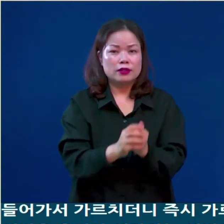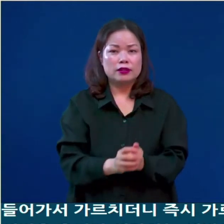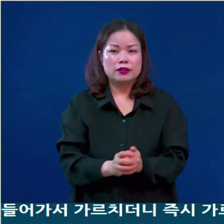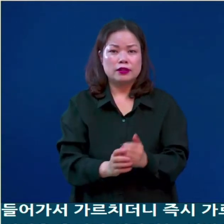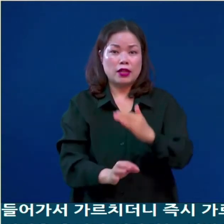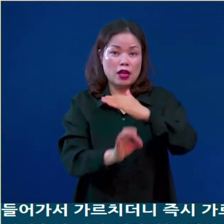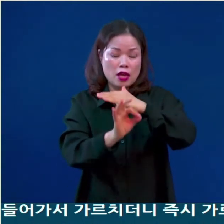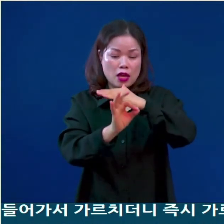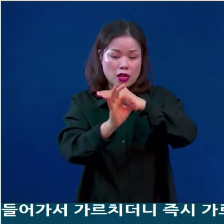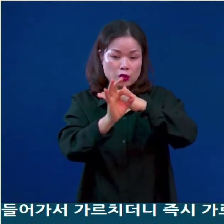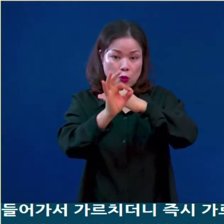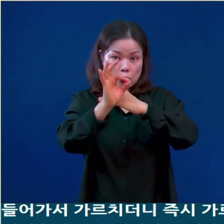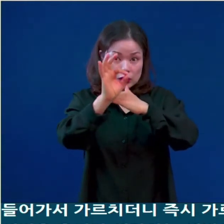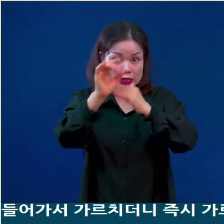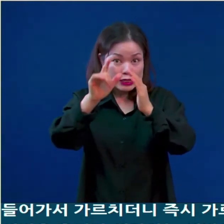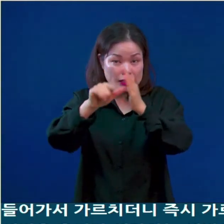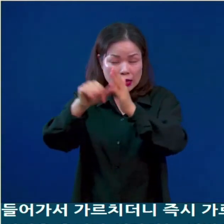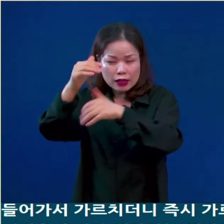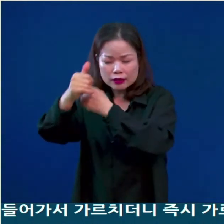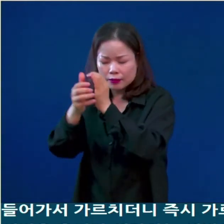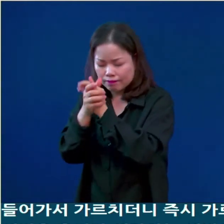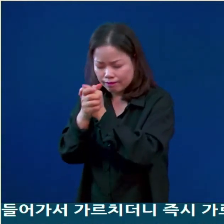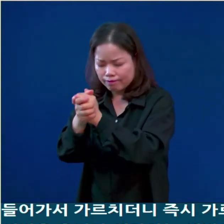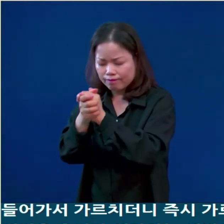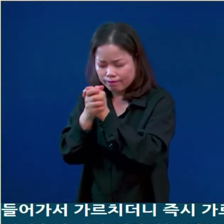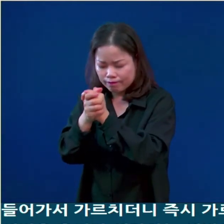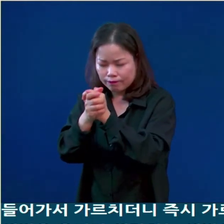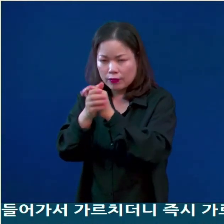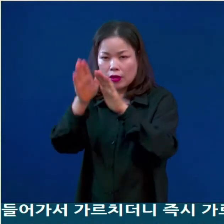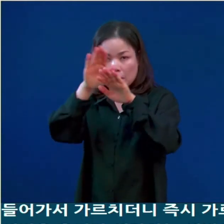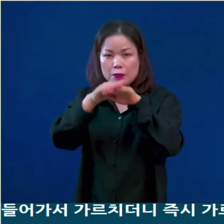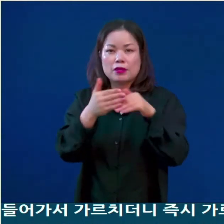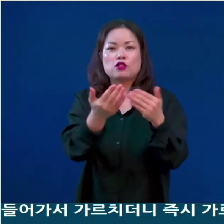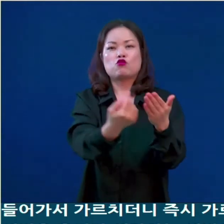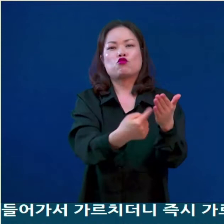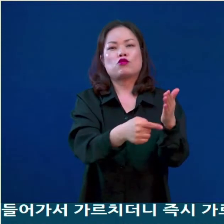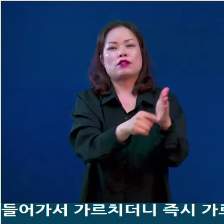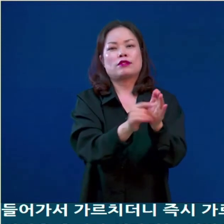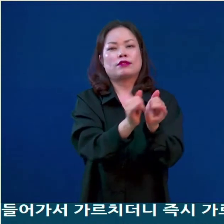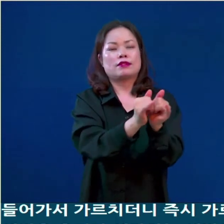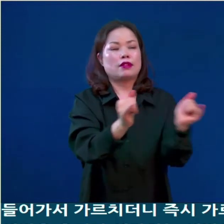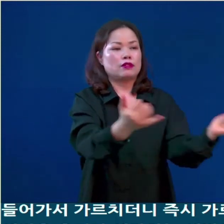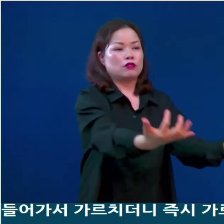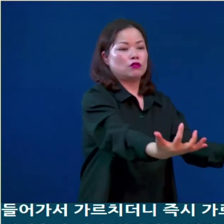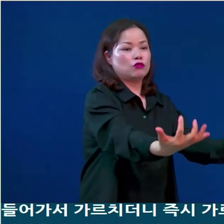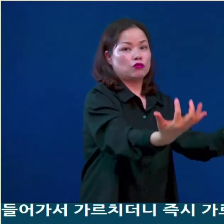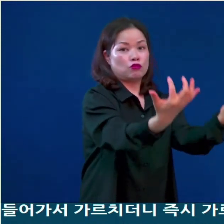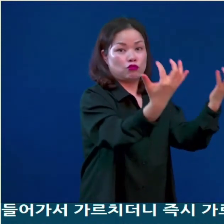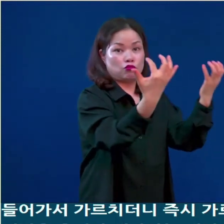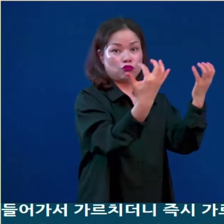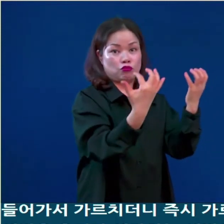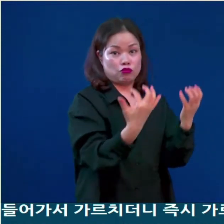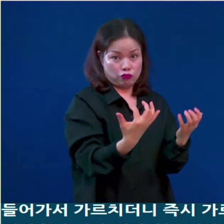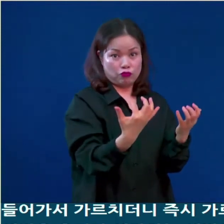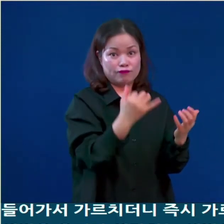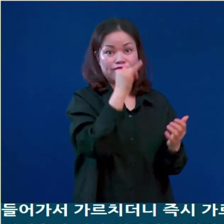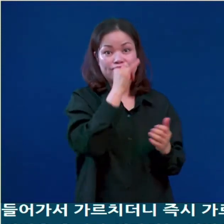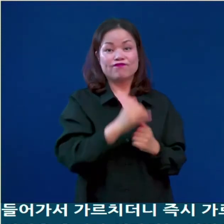해돋는 시간에 하나님께 기도하고 예배하기 위하여 사람들이 몰려왔기